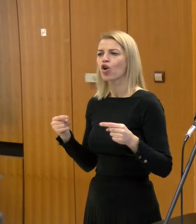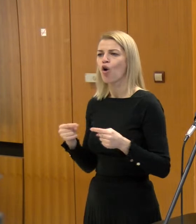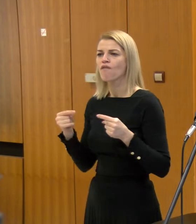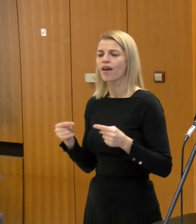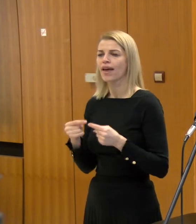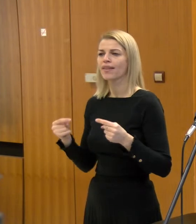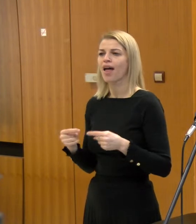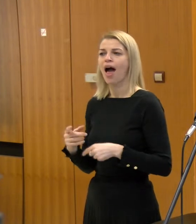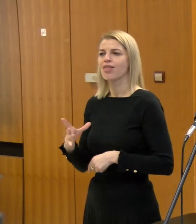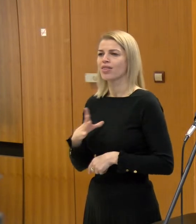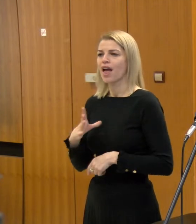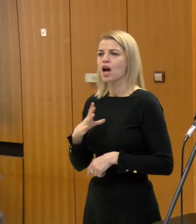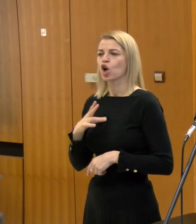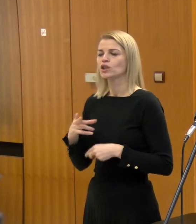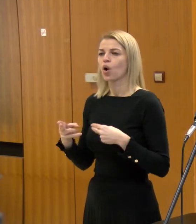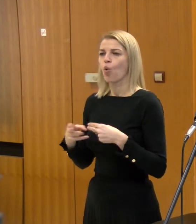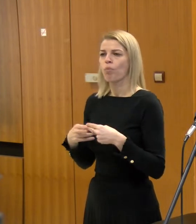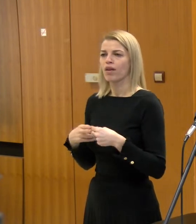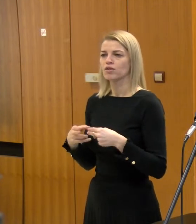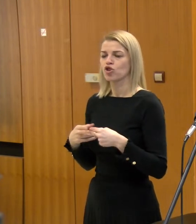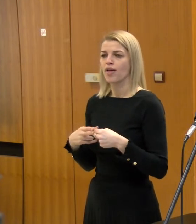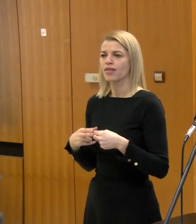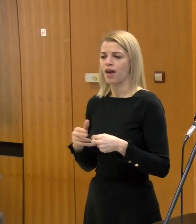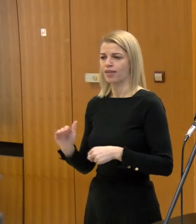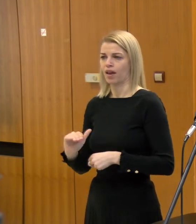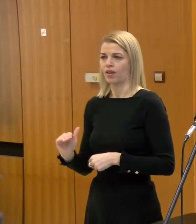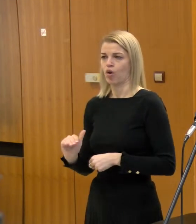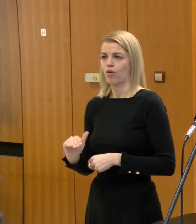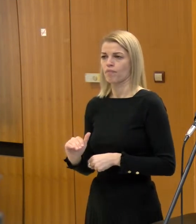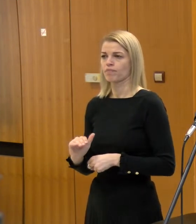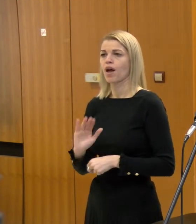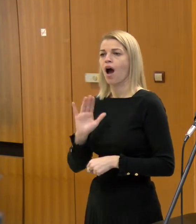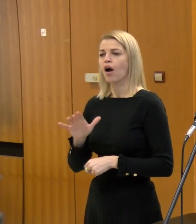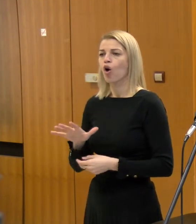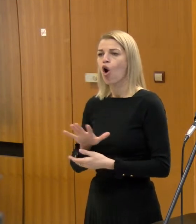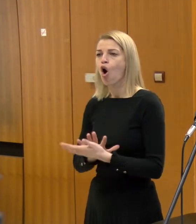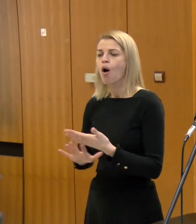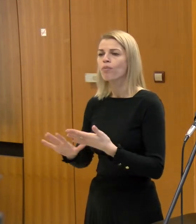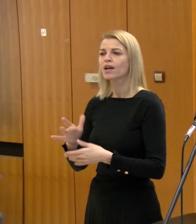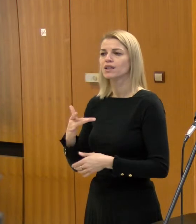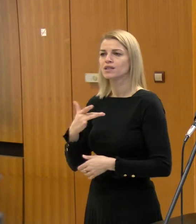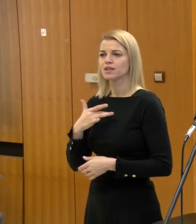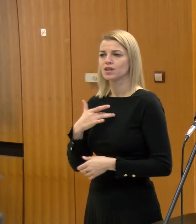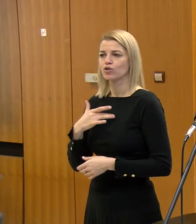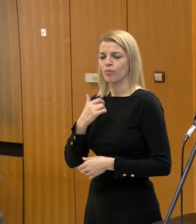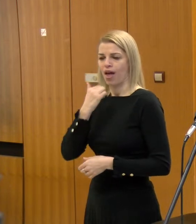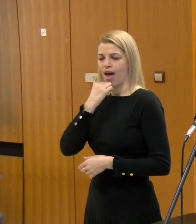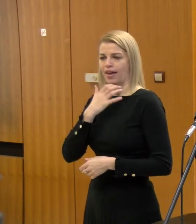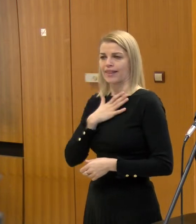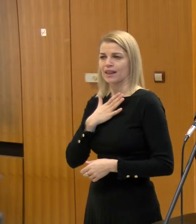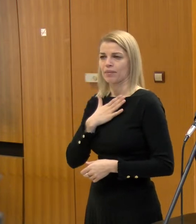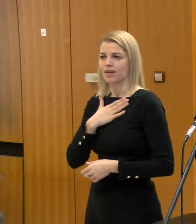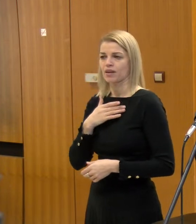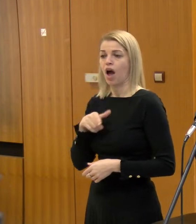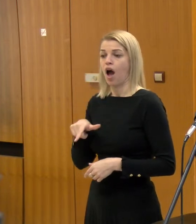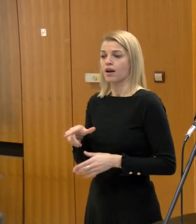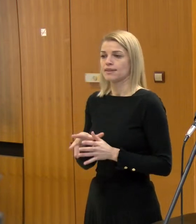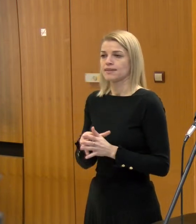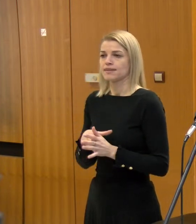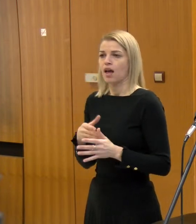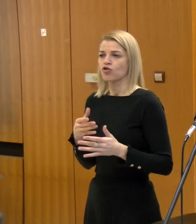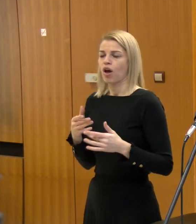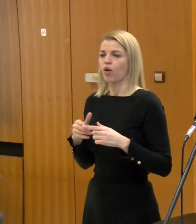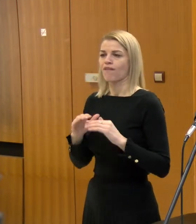a nehrozí také ublíženie tým deťom, ako v oblasti ich osobnej intimity, ktorá sa len formuje. Sú